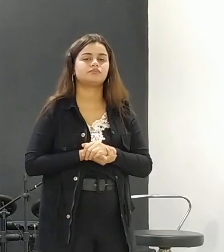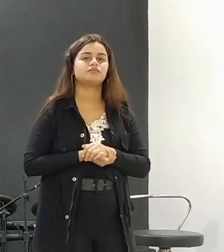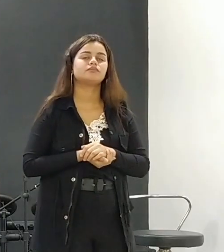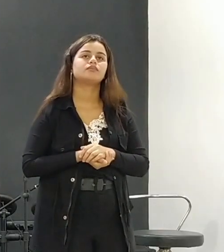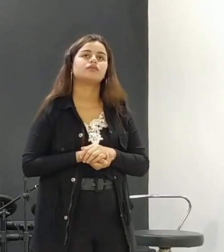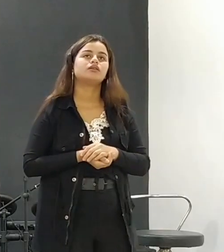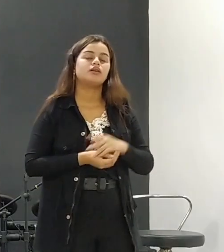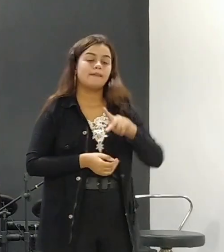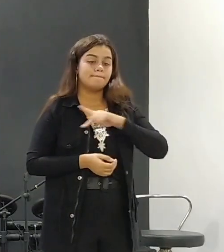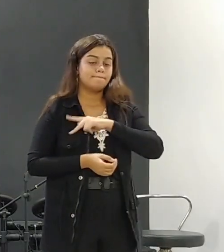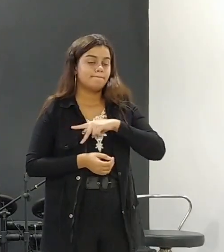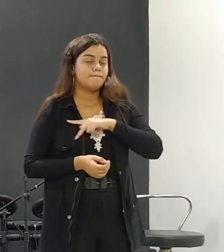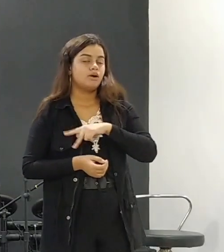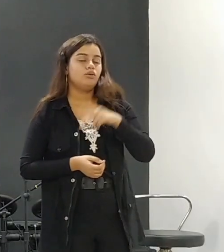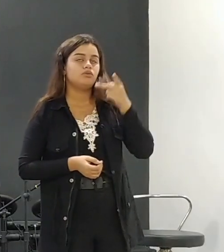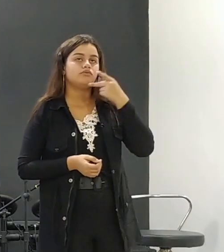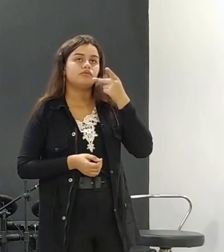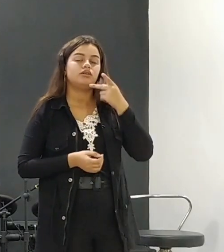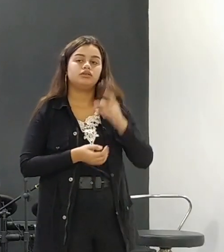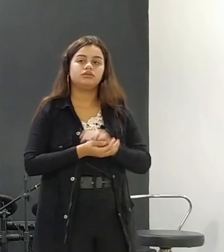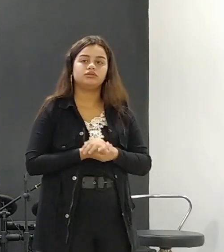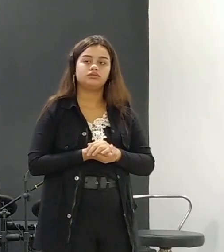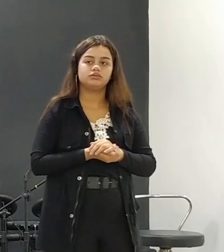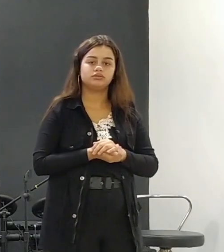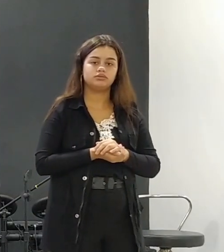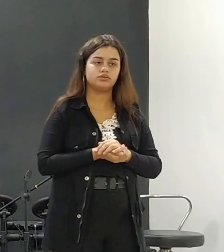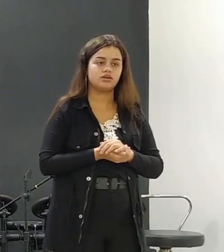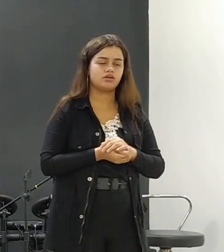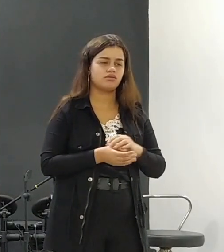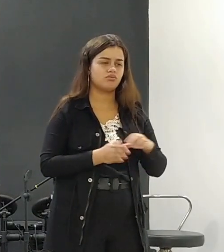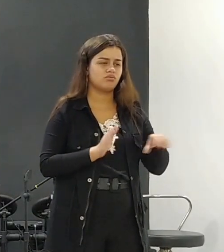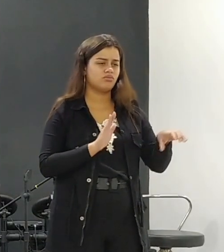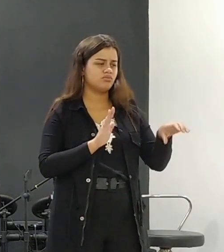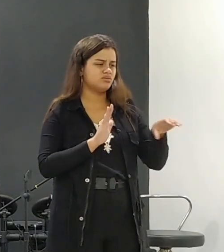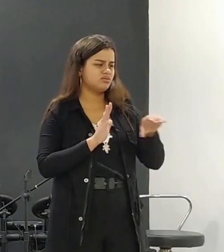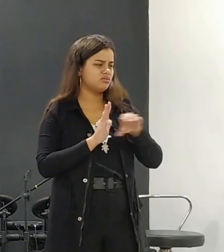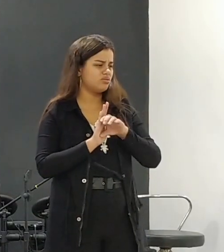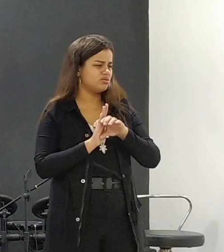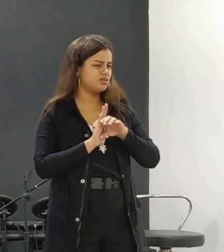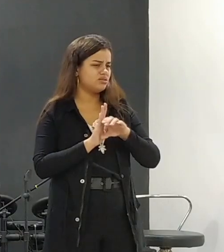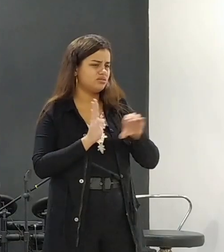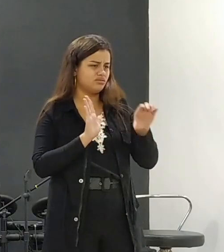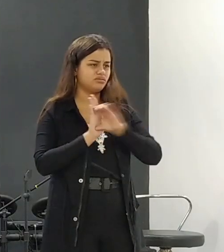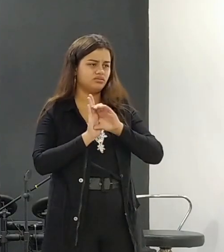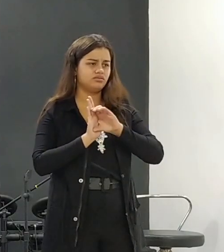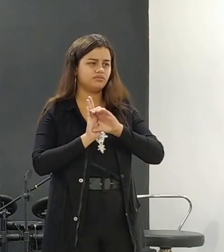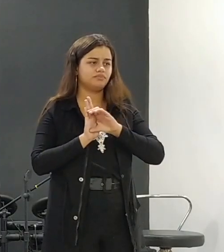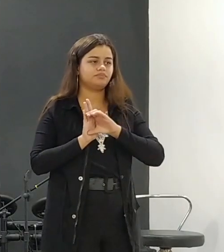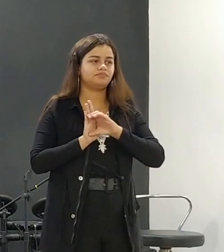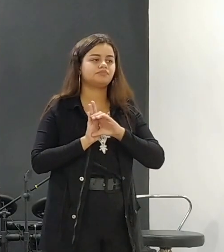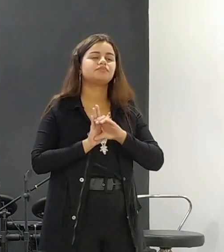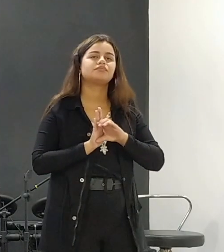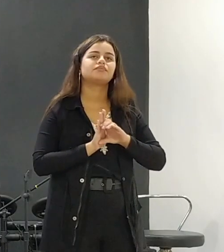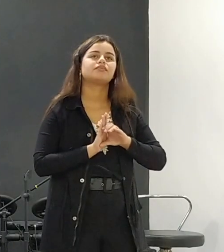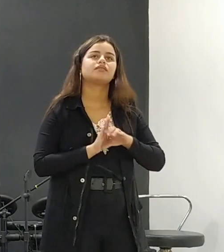aí Paulo, ele fala lá em Colossenses capítulo 1, versículo 20.